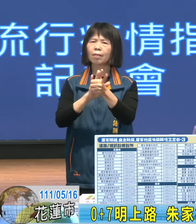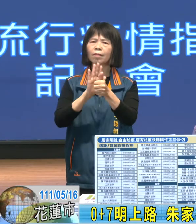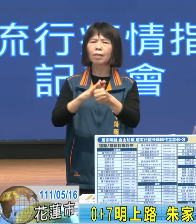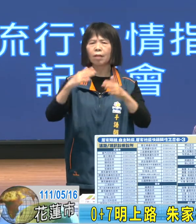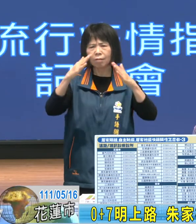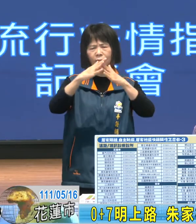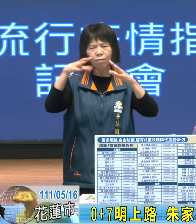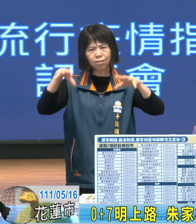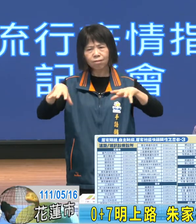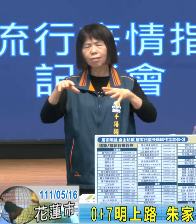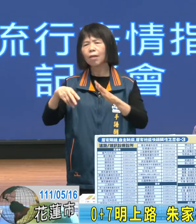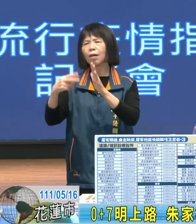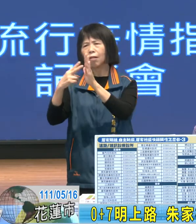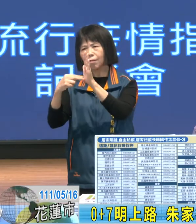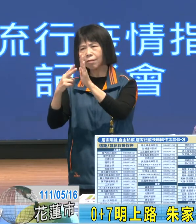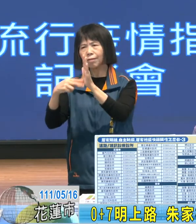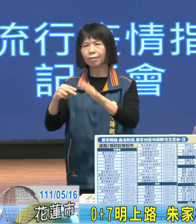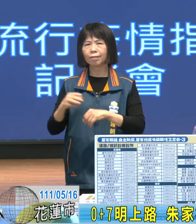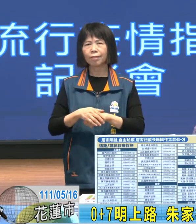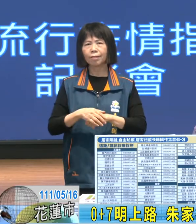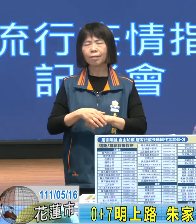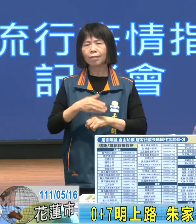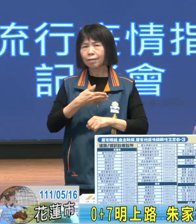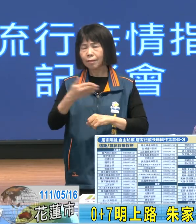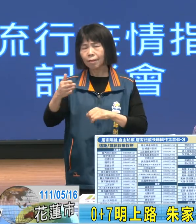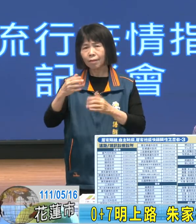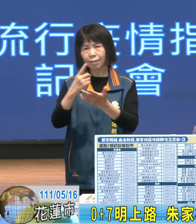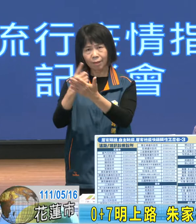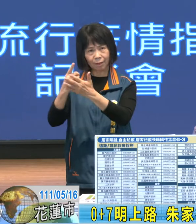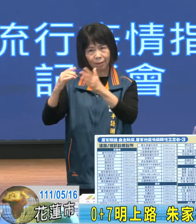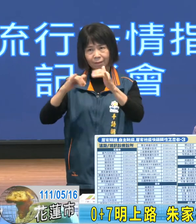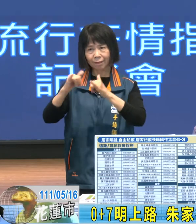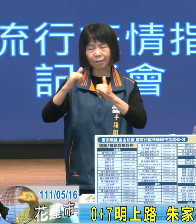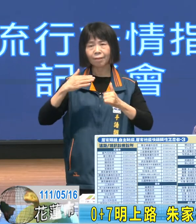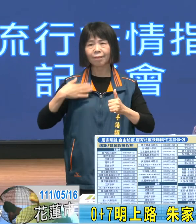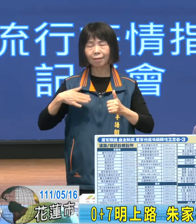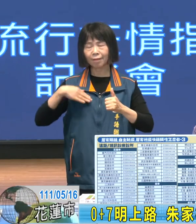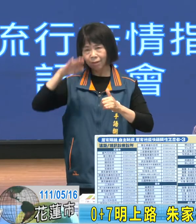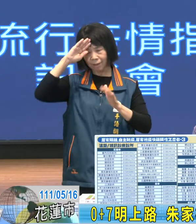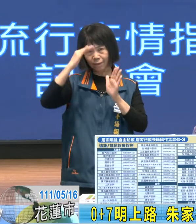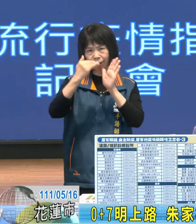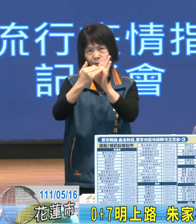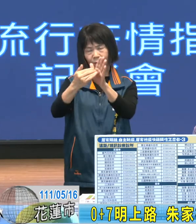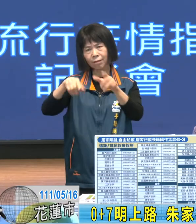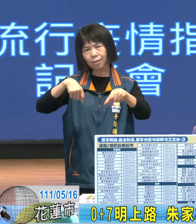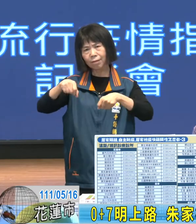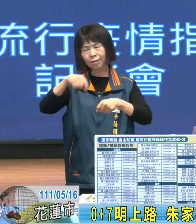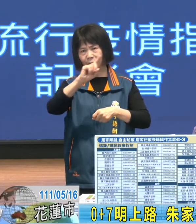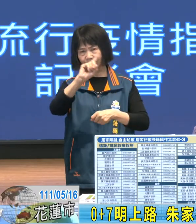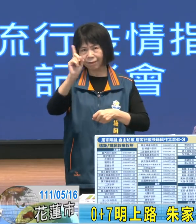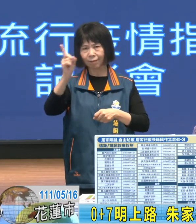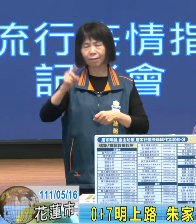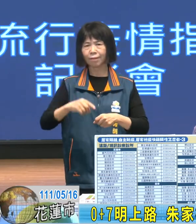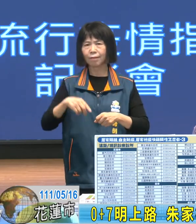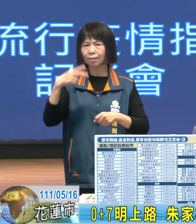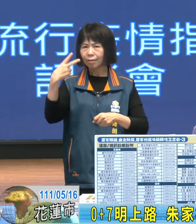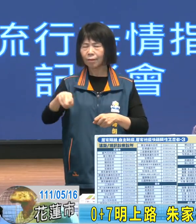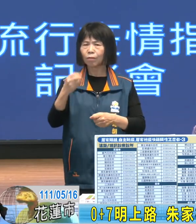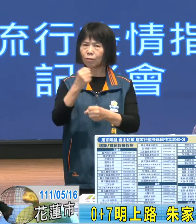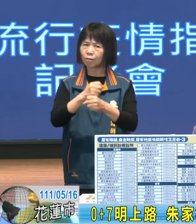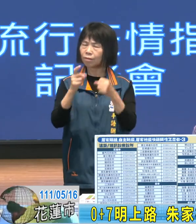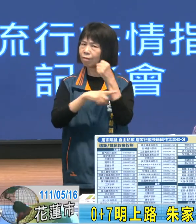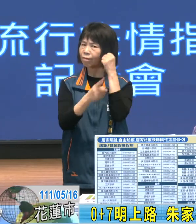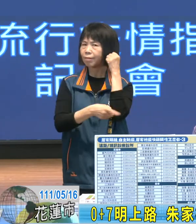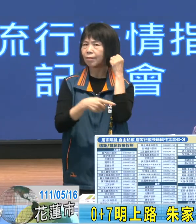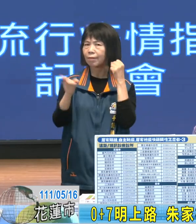舍去做宣导，也让我们乡亲每个人都知道我们的防疫措施是哪些，我们的防疫作为有